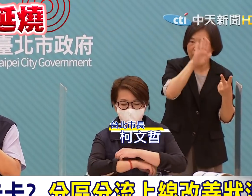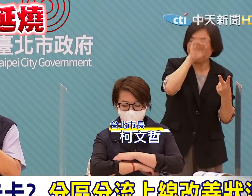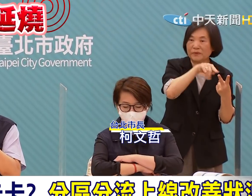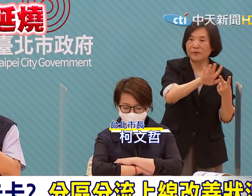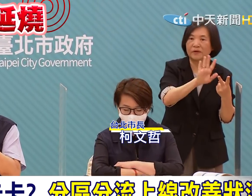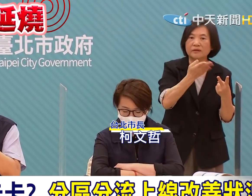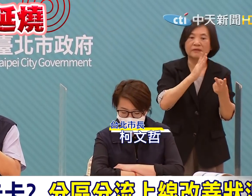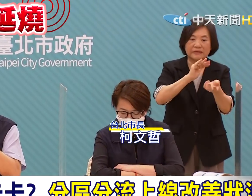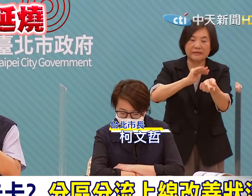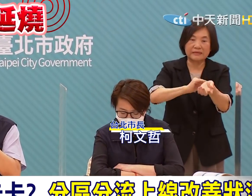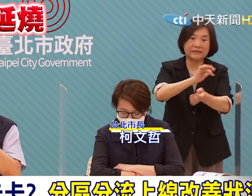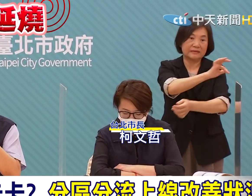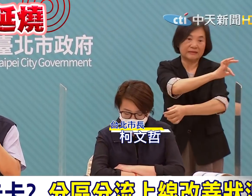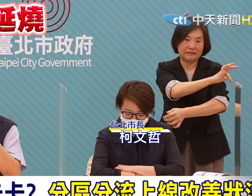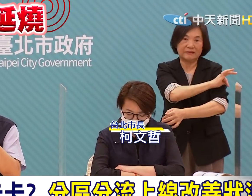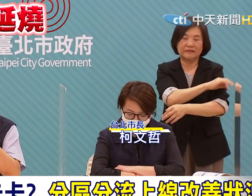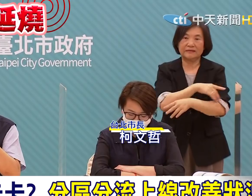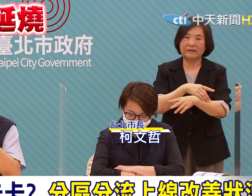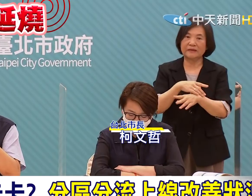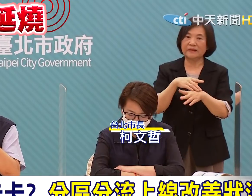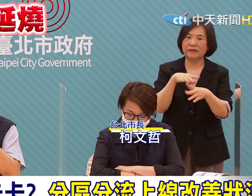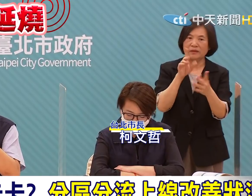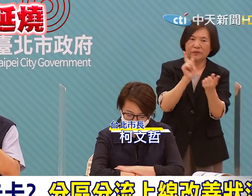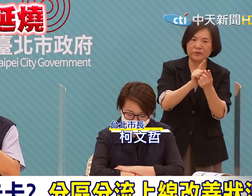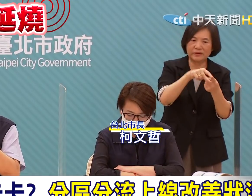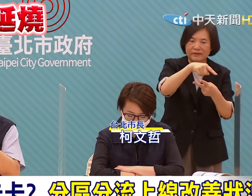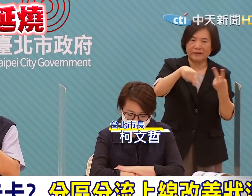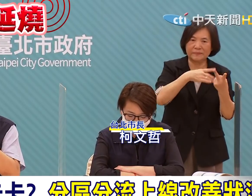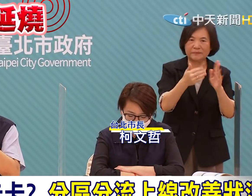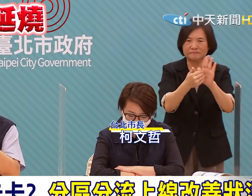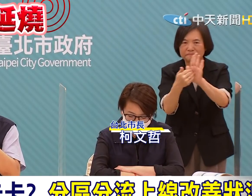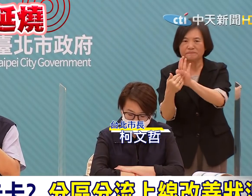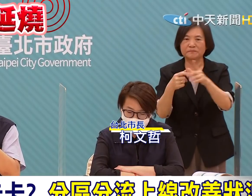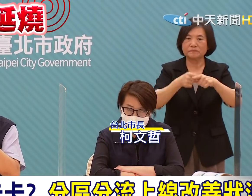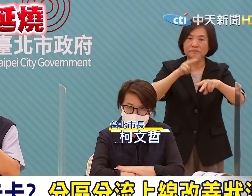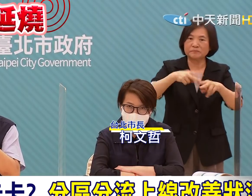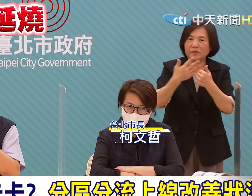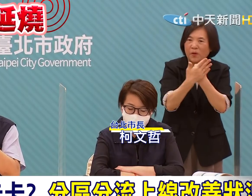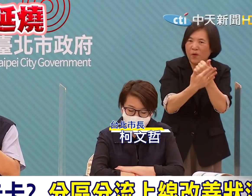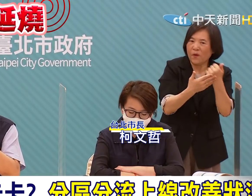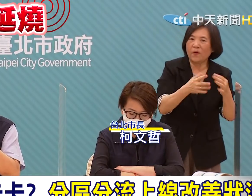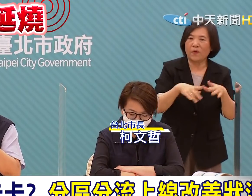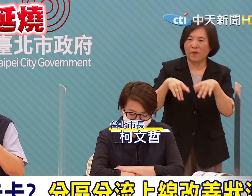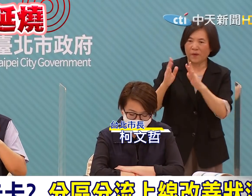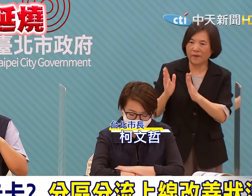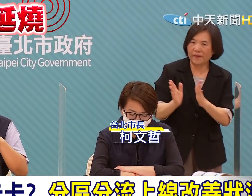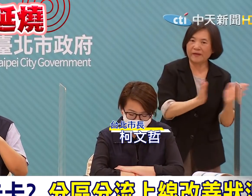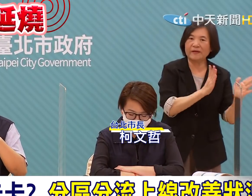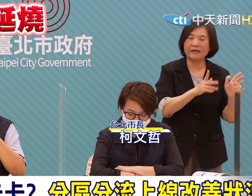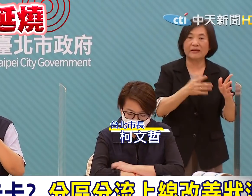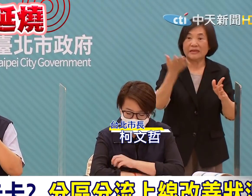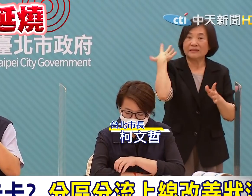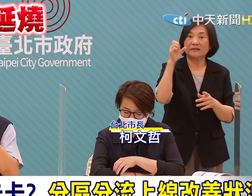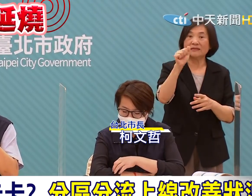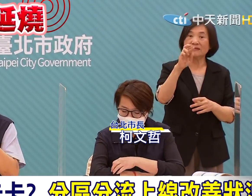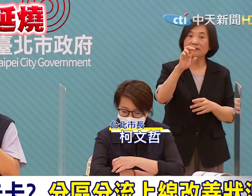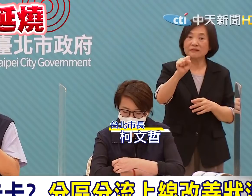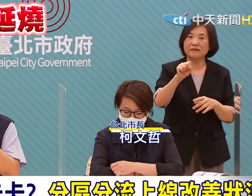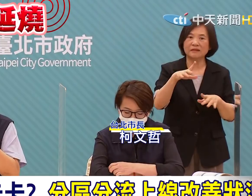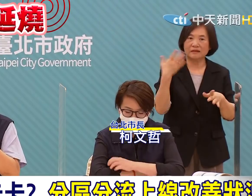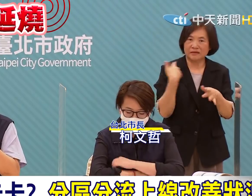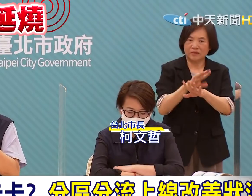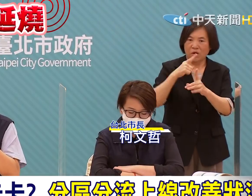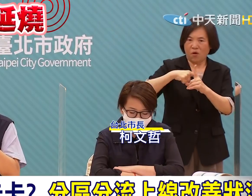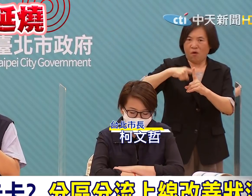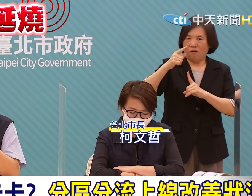医护人员良好的这种无菌措施，你知道，公共卫生的保护，你知道，从 SARS 到现在有一定的成